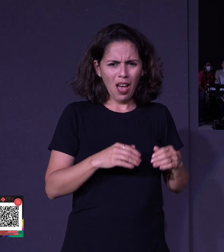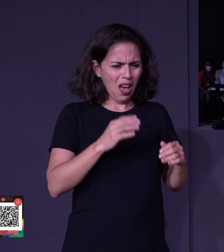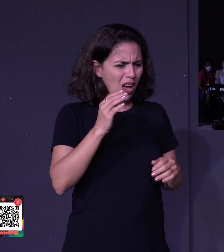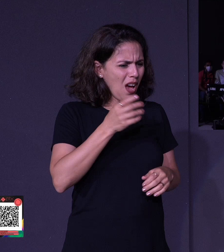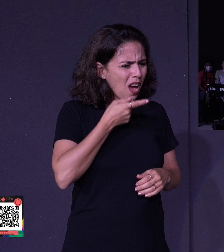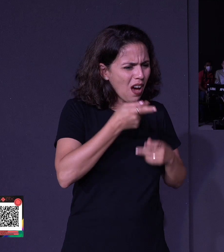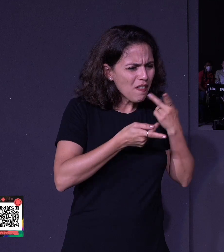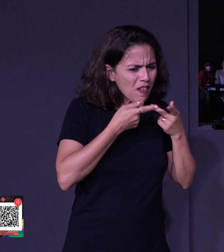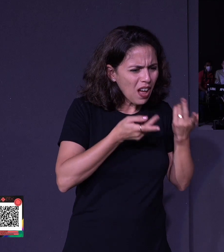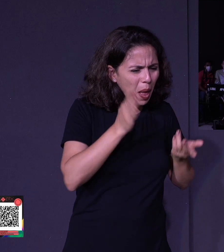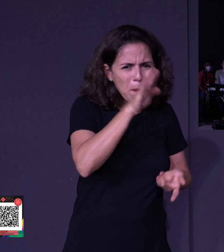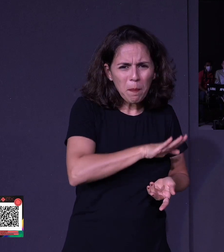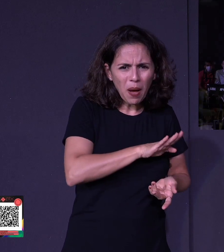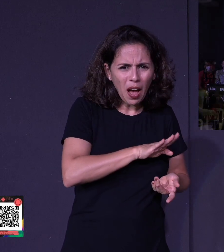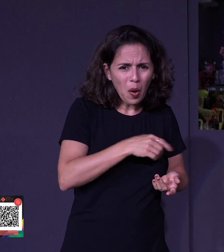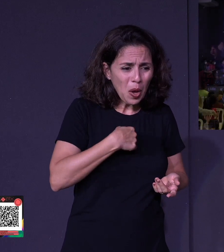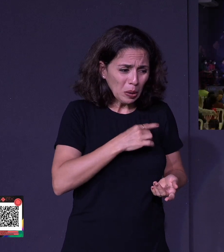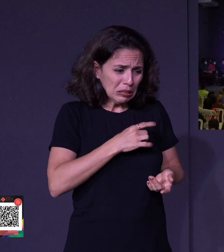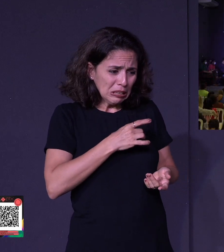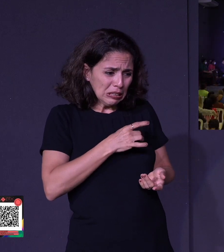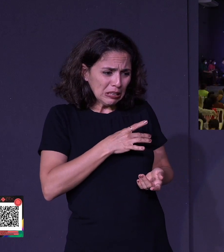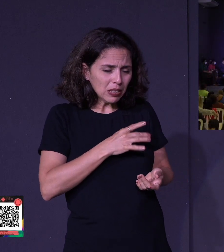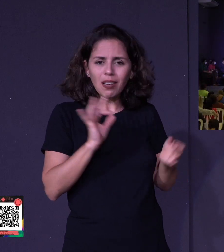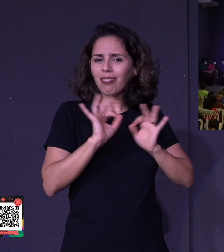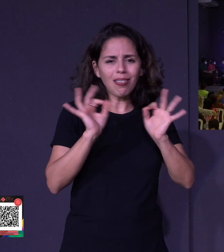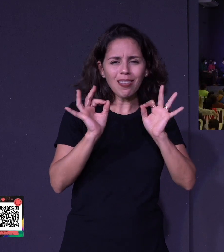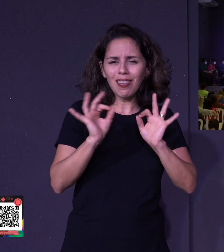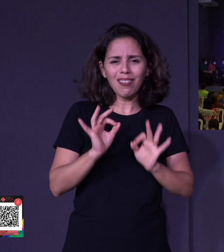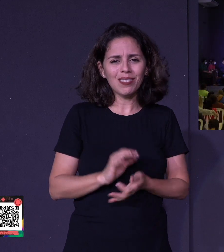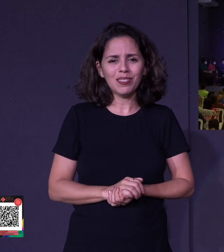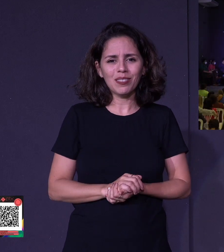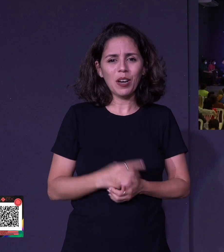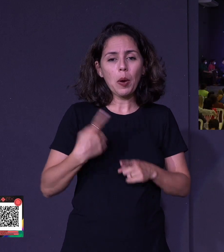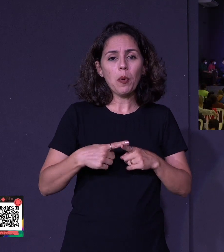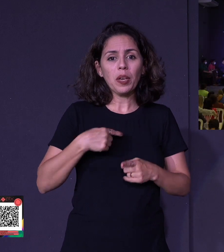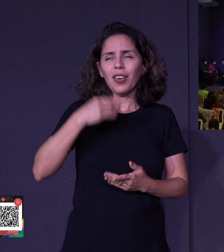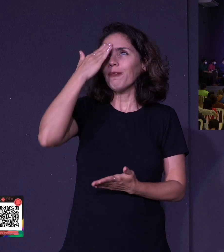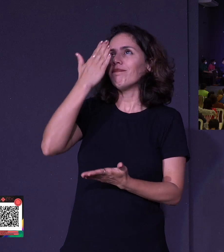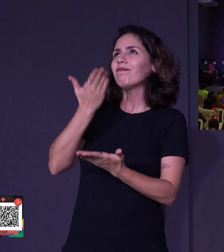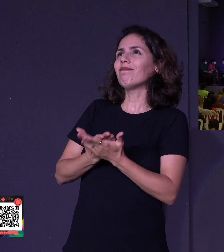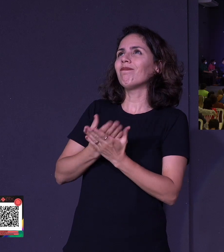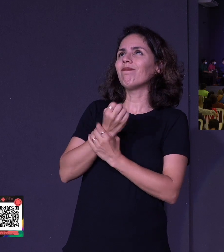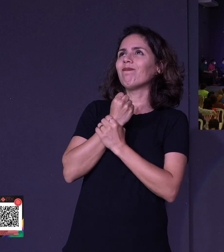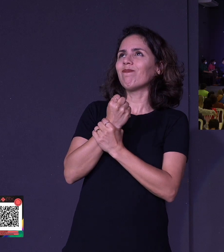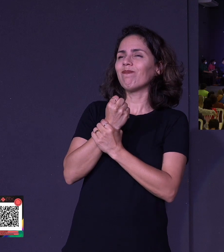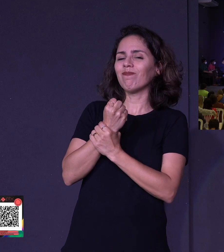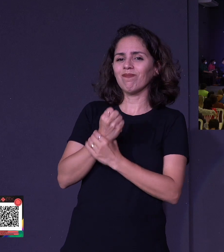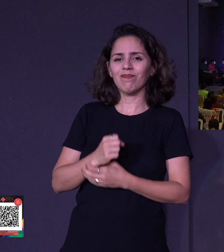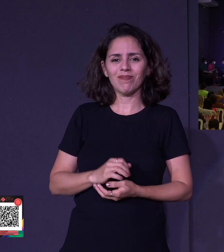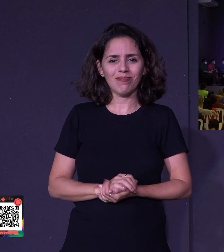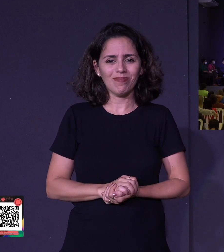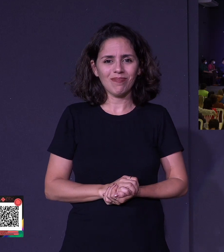está firme, ele confia no Senhor. Tem exemplo dentro de